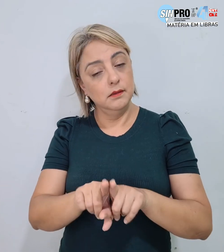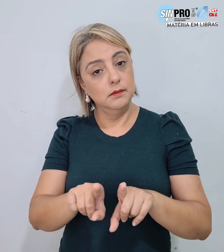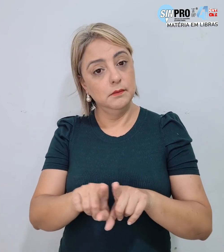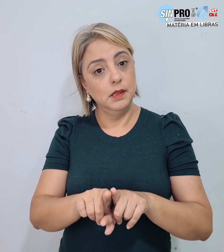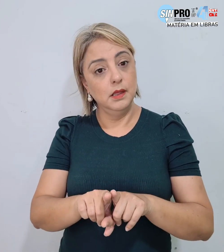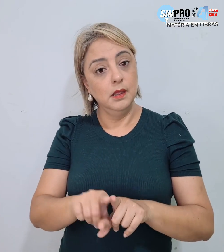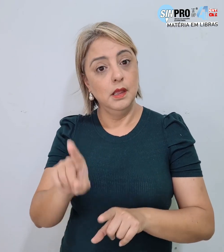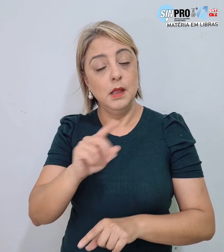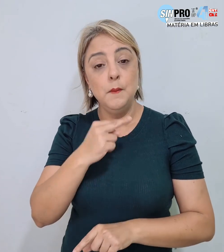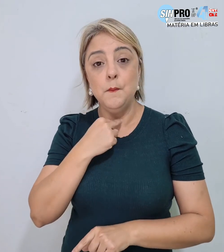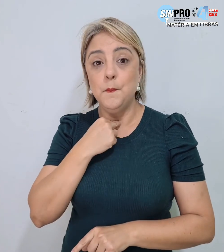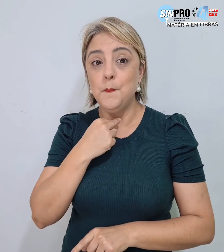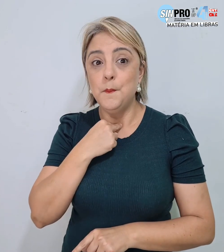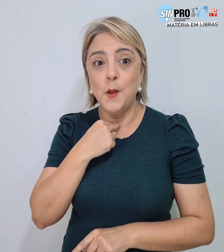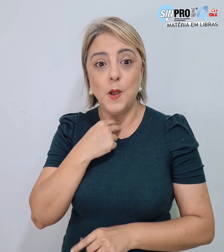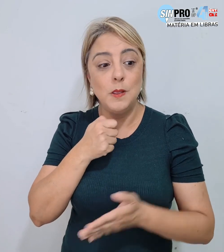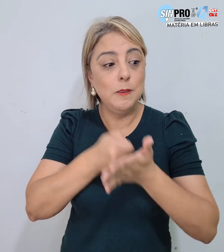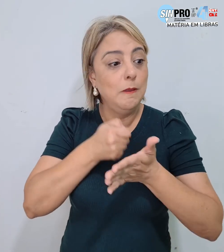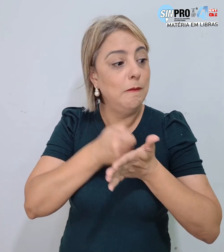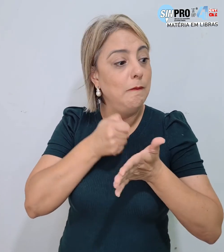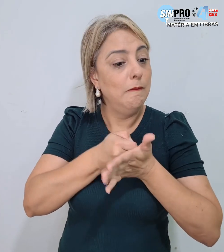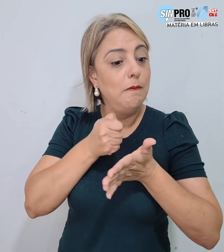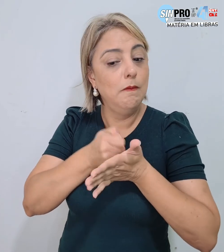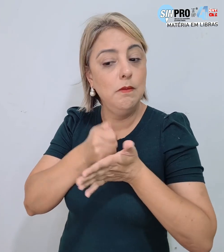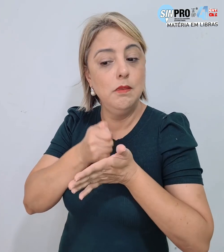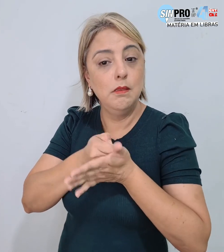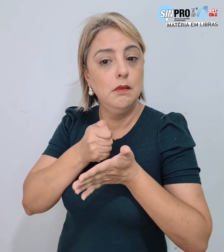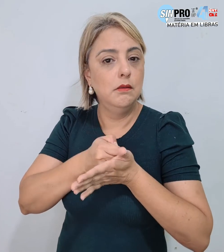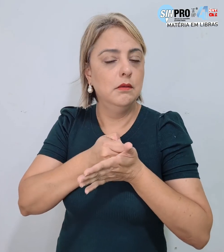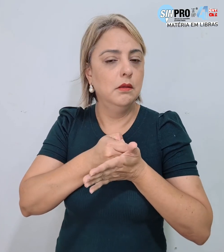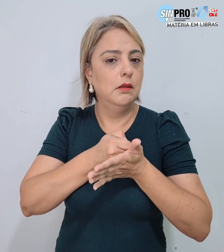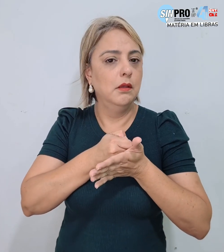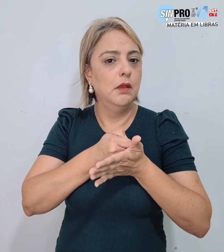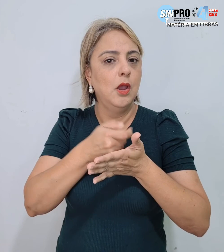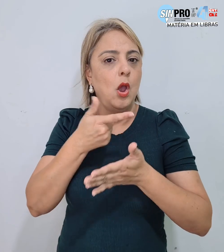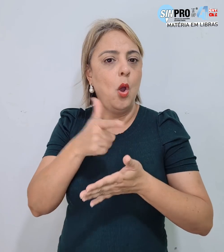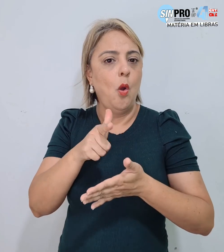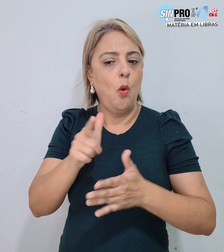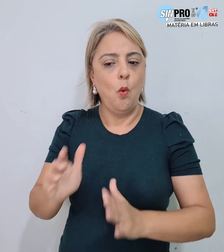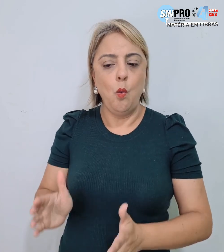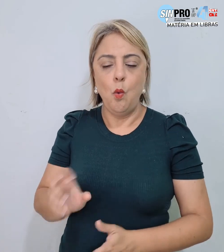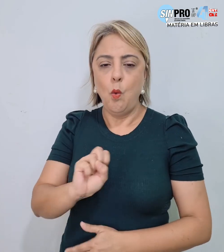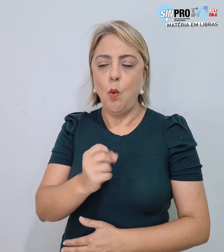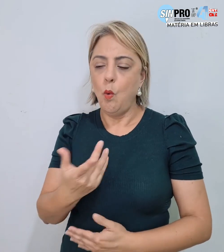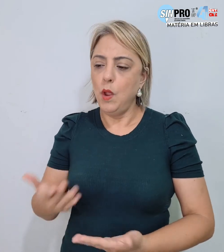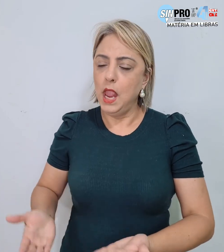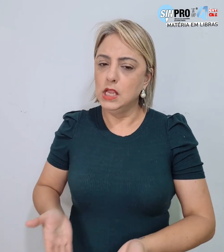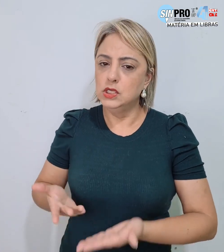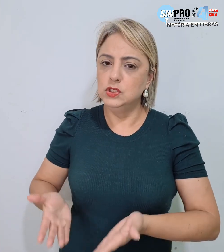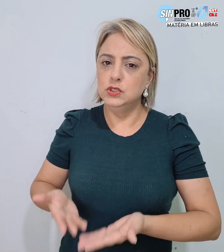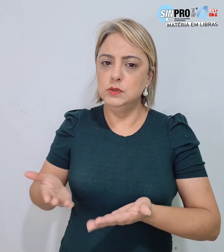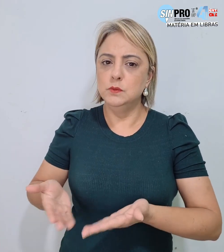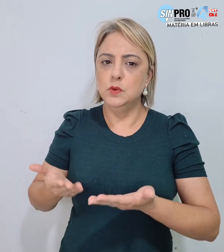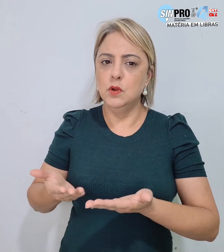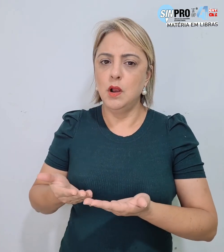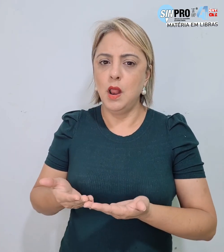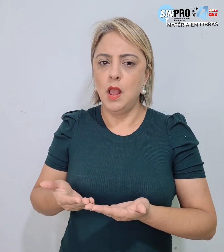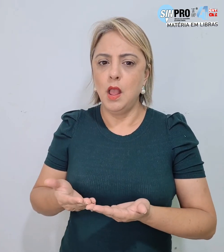que não se possa exigir o ou estimular e de